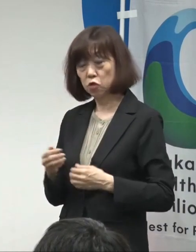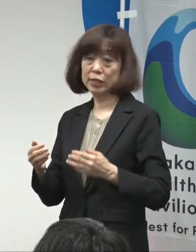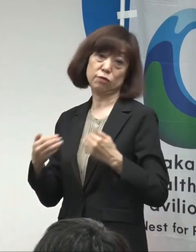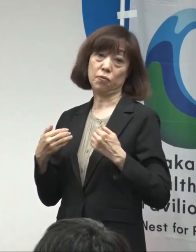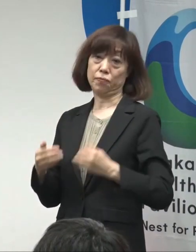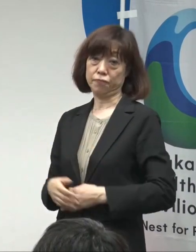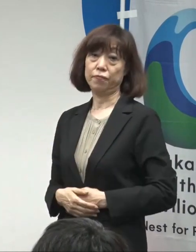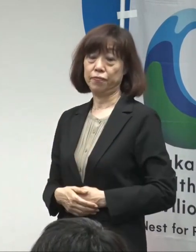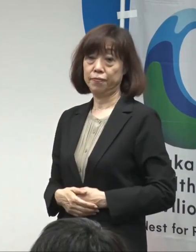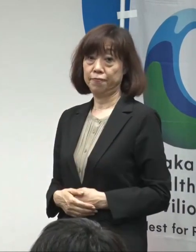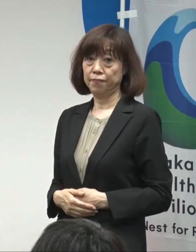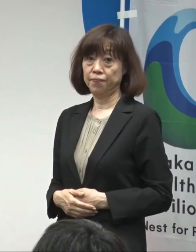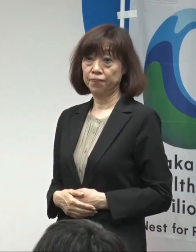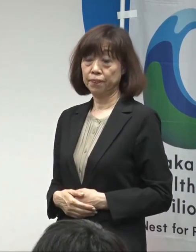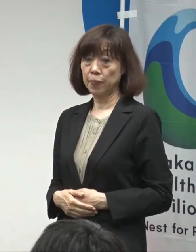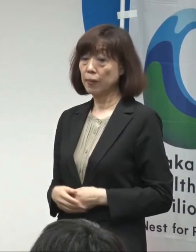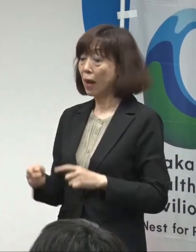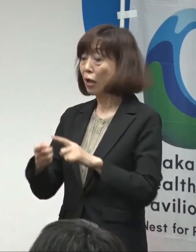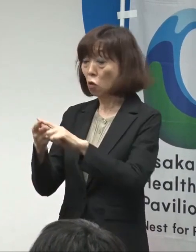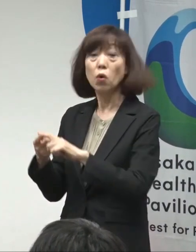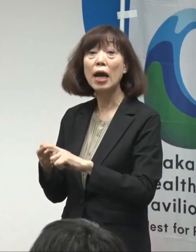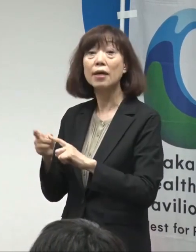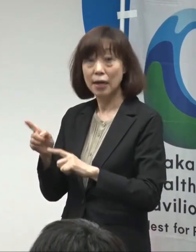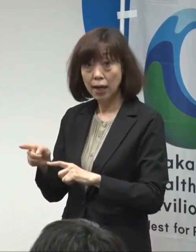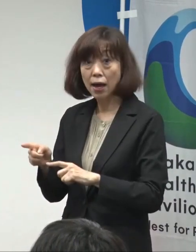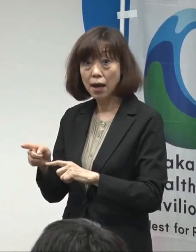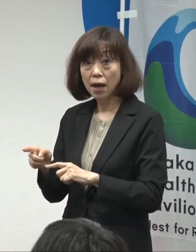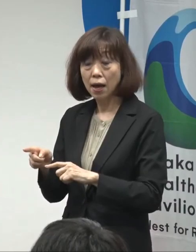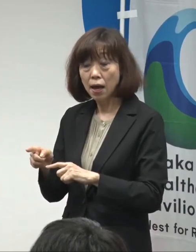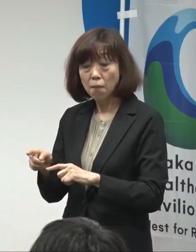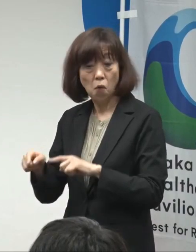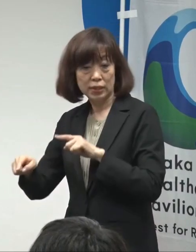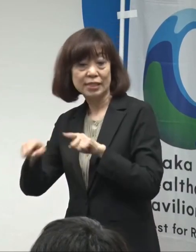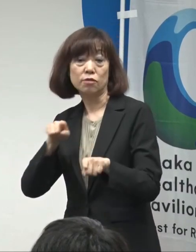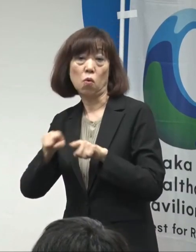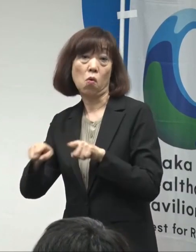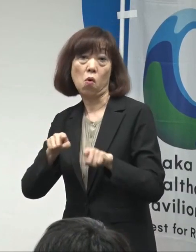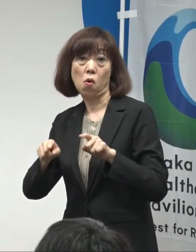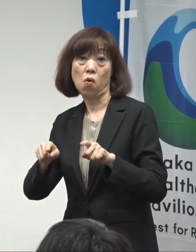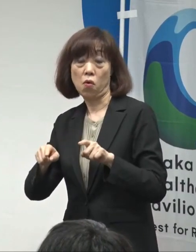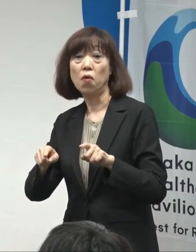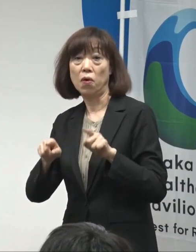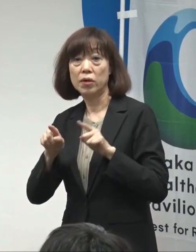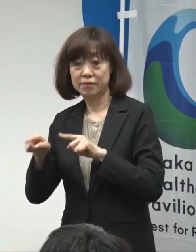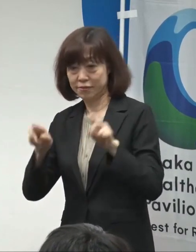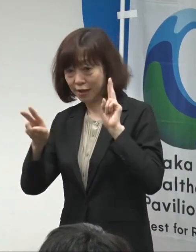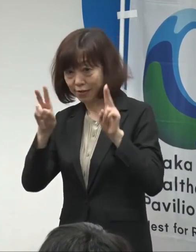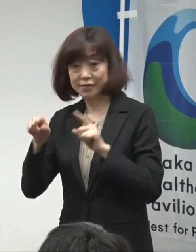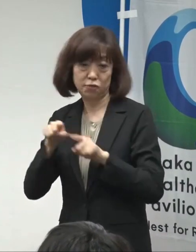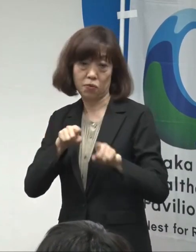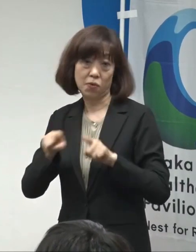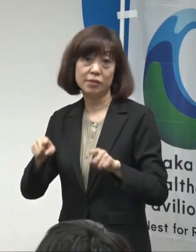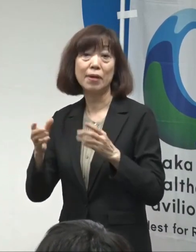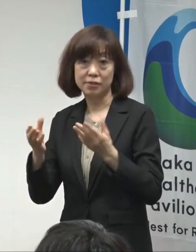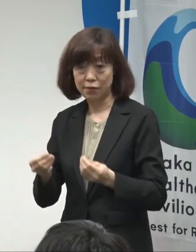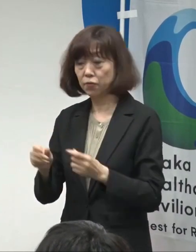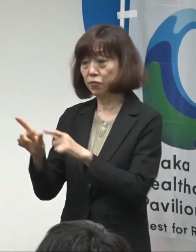。ただこれ協会からもあの口頭であの指導をしたという報告もあの受けています。 ありがとうございます。